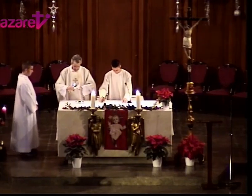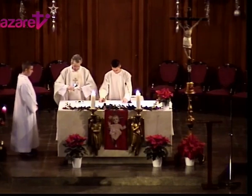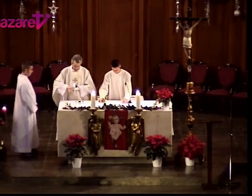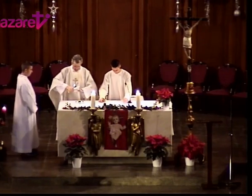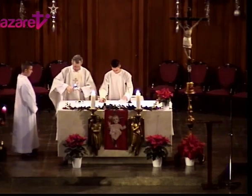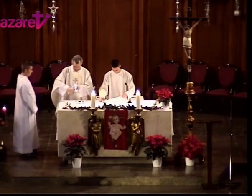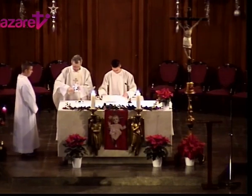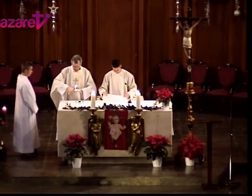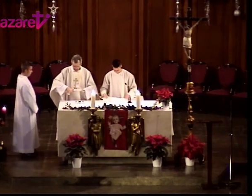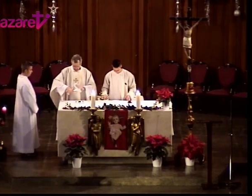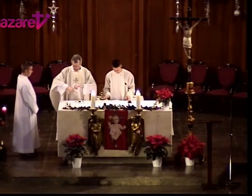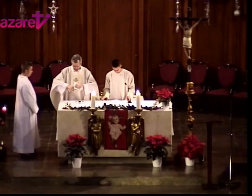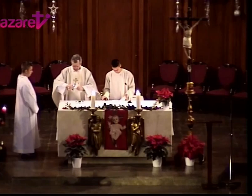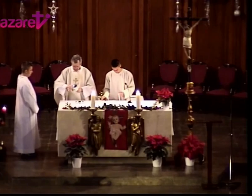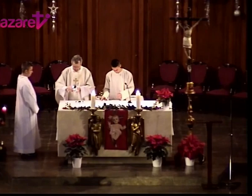amándonos. Estás aquí.